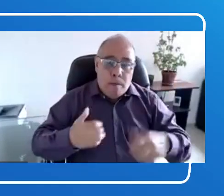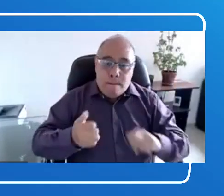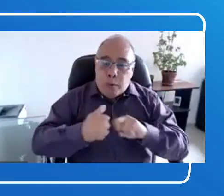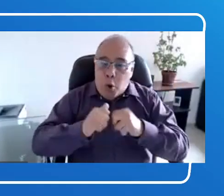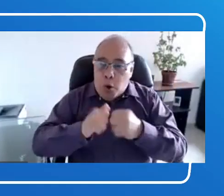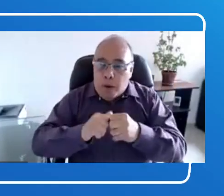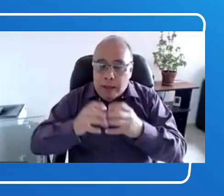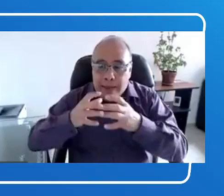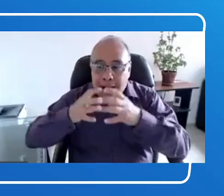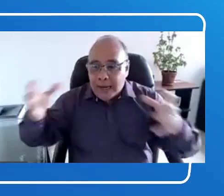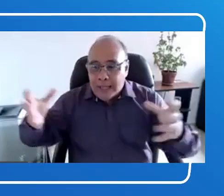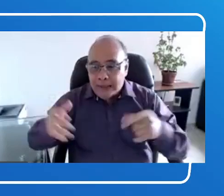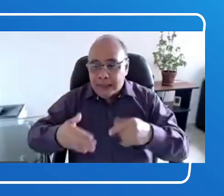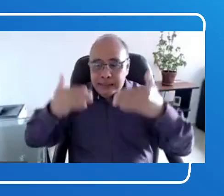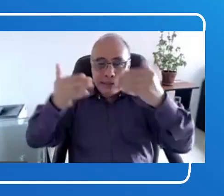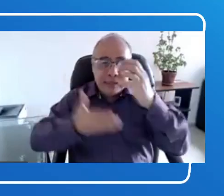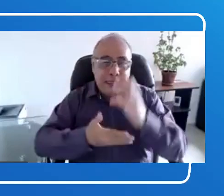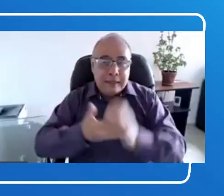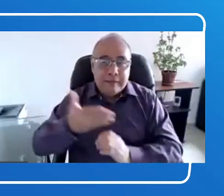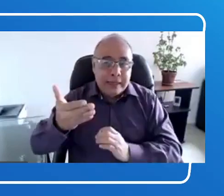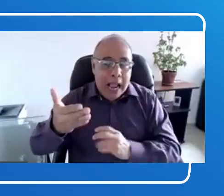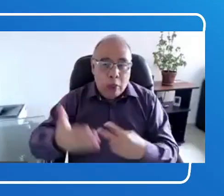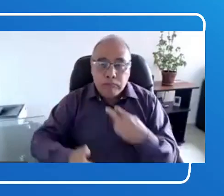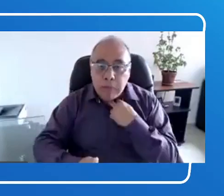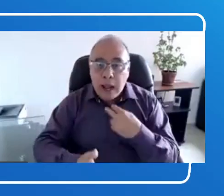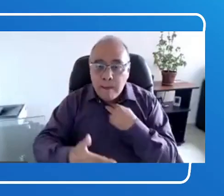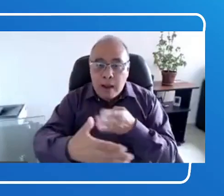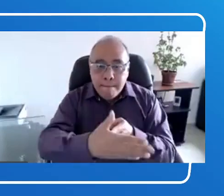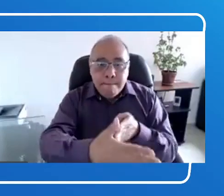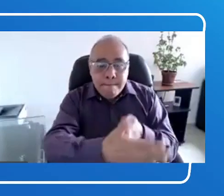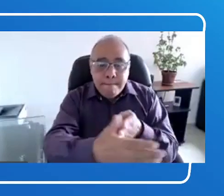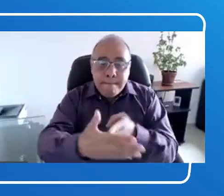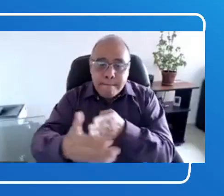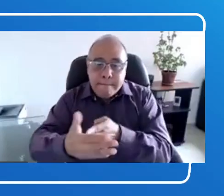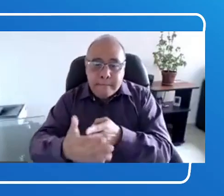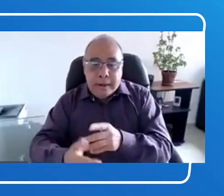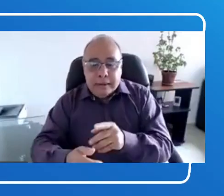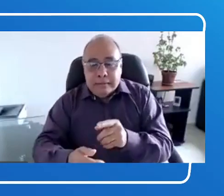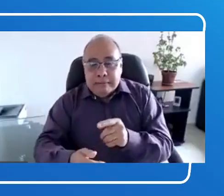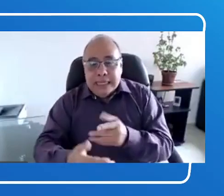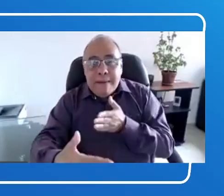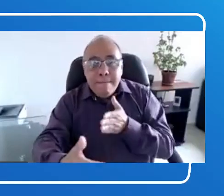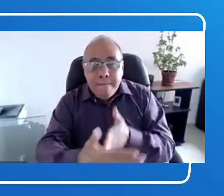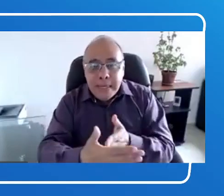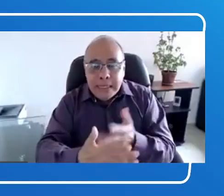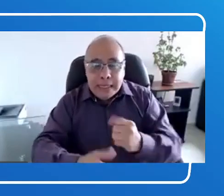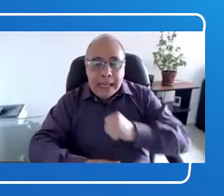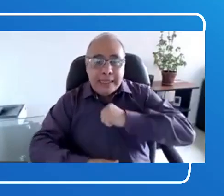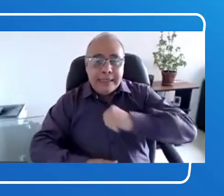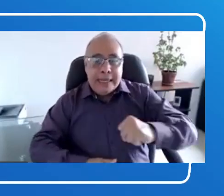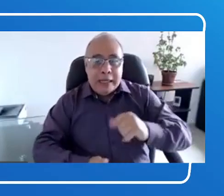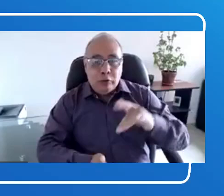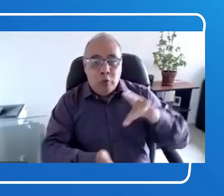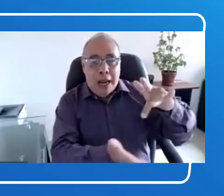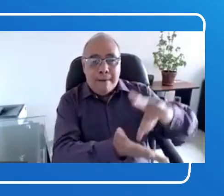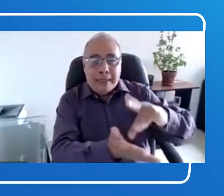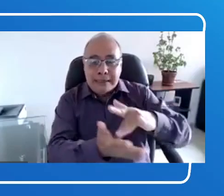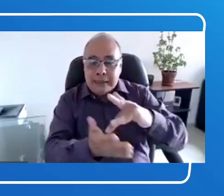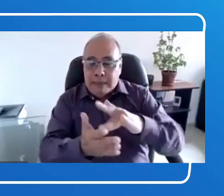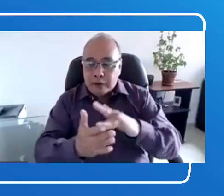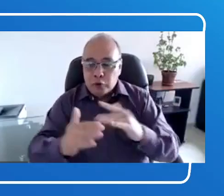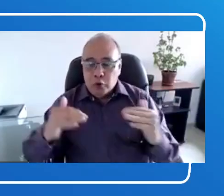para nosotros es el certificado de discapacidad. Se ha vuelto una barrera muy grande que nos está